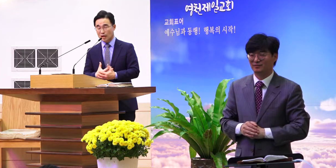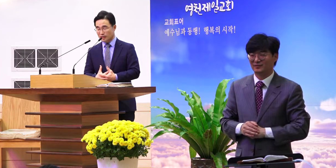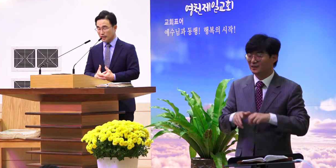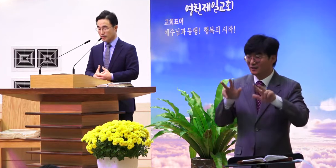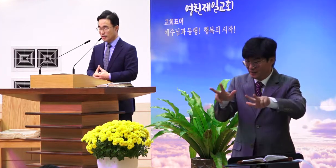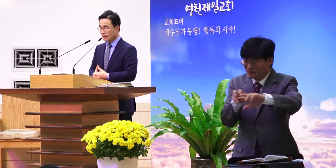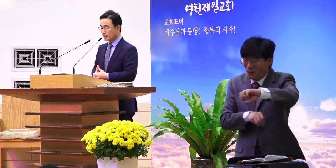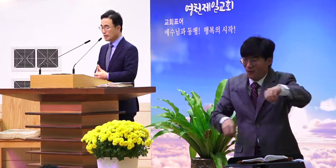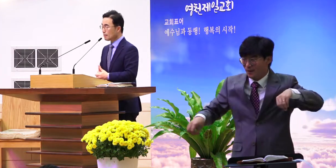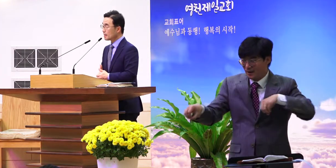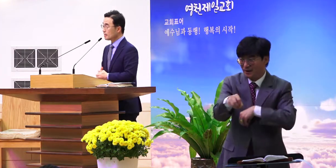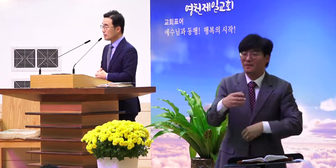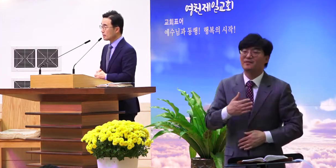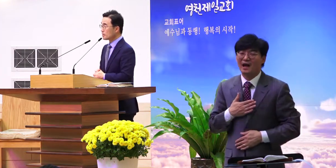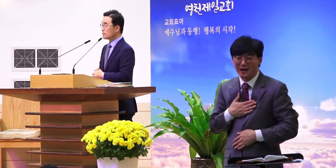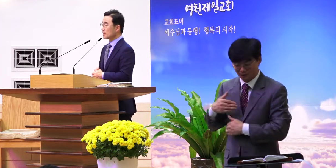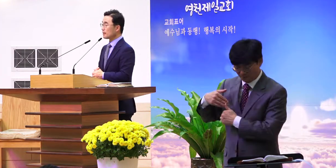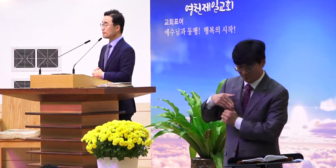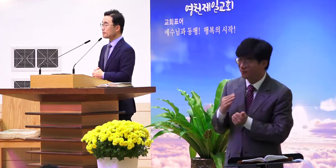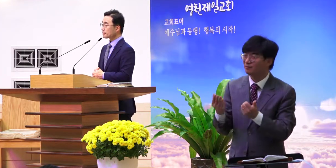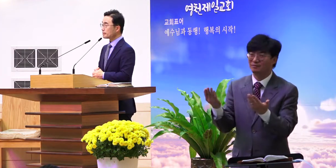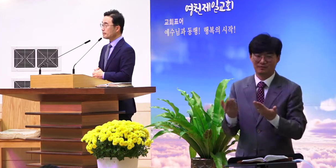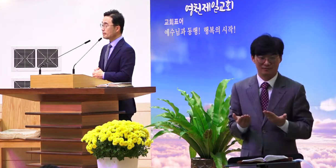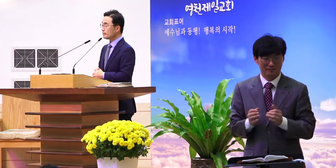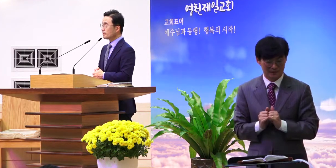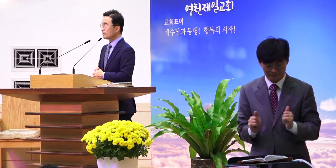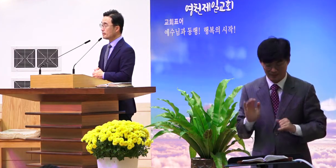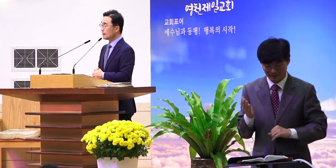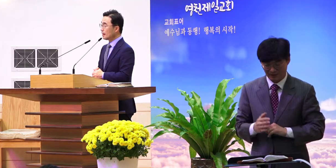들려지길 원하는데요. 그 한마디는 이런 뜻입니다.